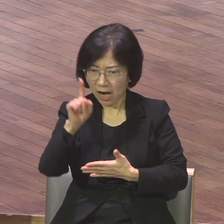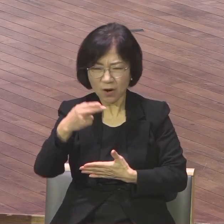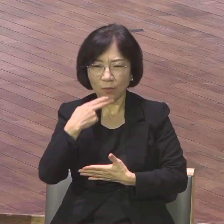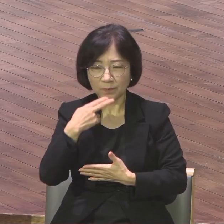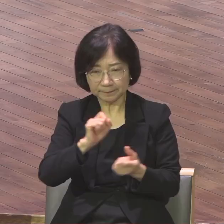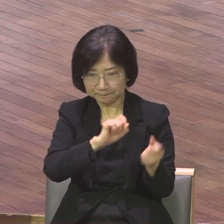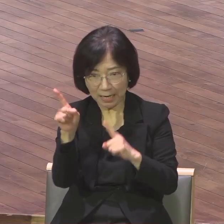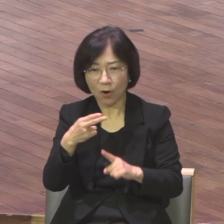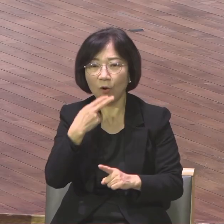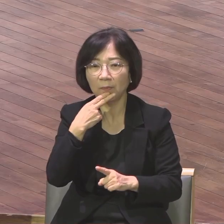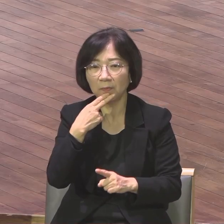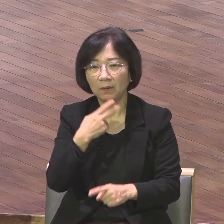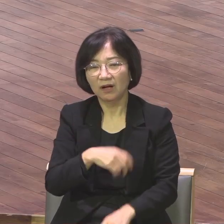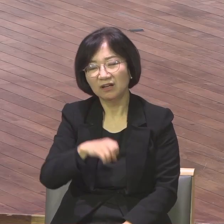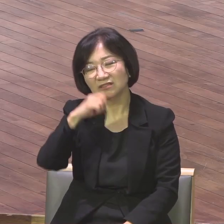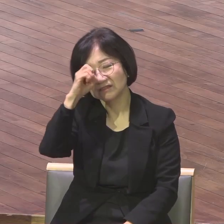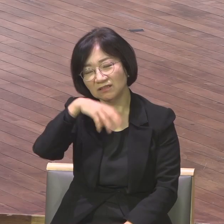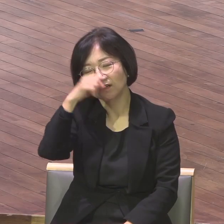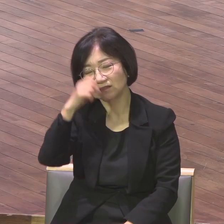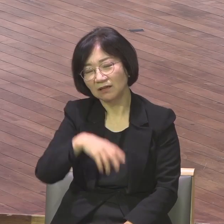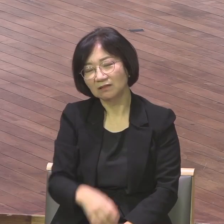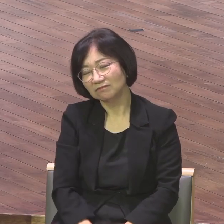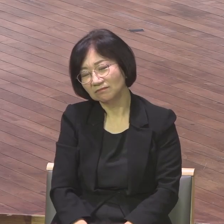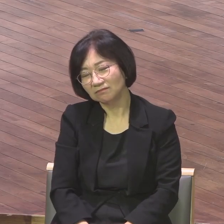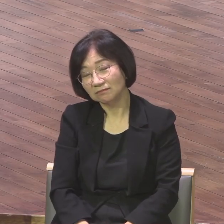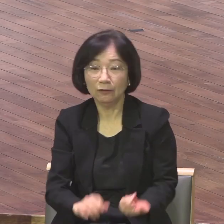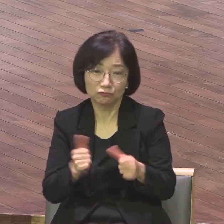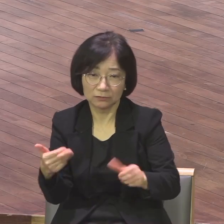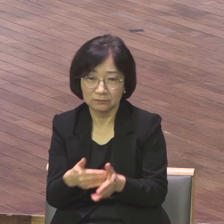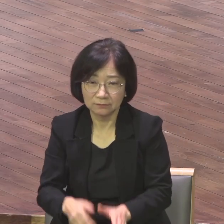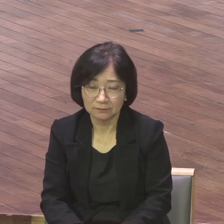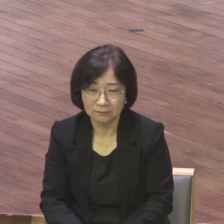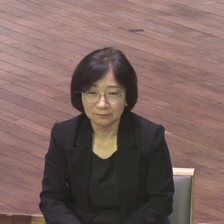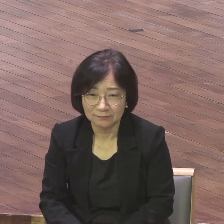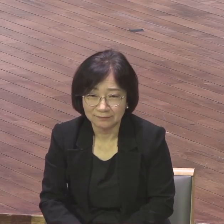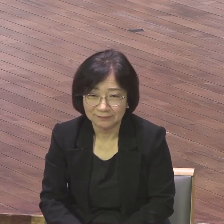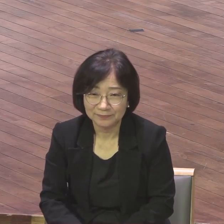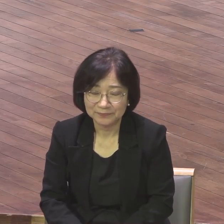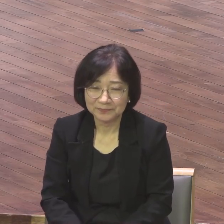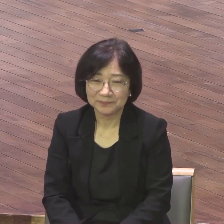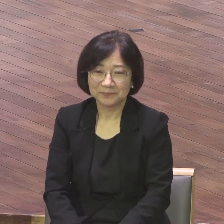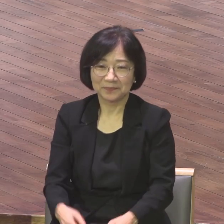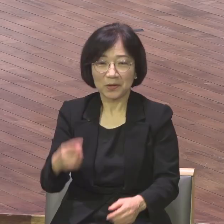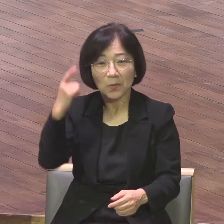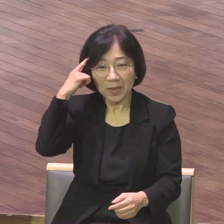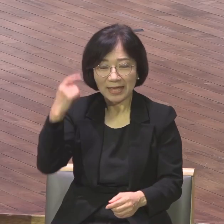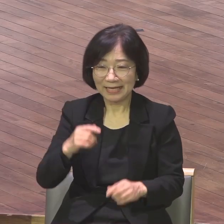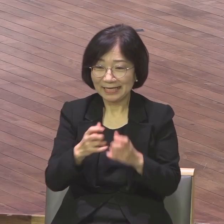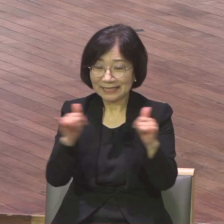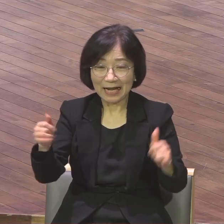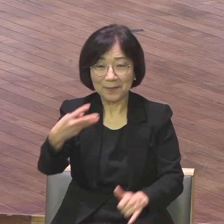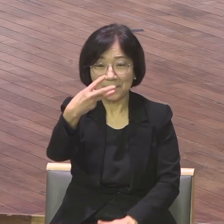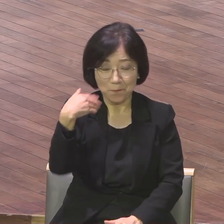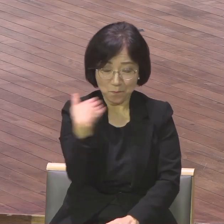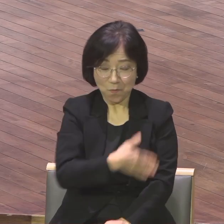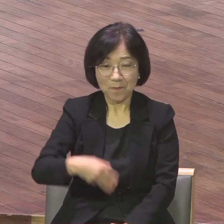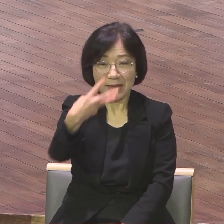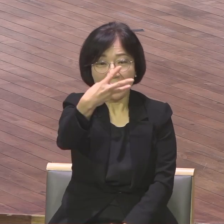풀리고 뭐 도전할 것도 없고. 그러니까 이 바이오 리듬이 그렇게 완전히 뭐 어떻게